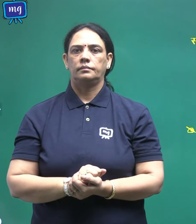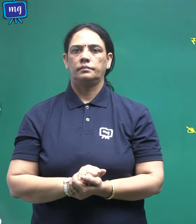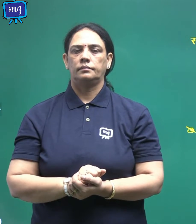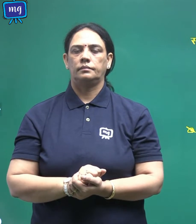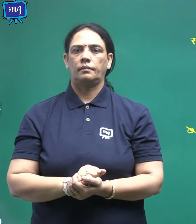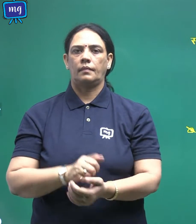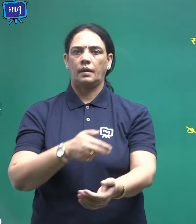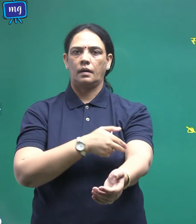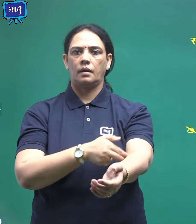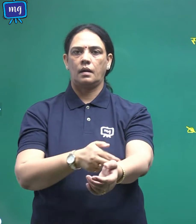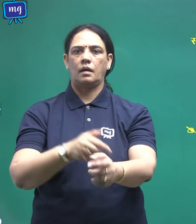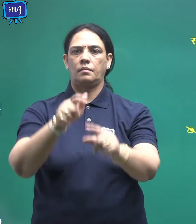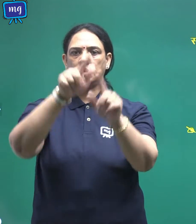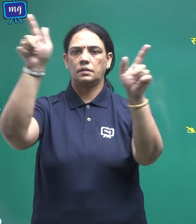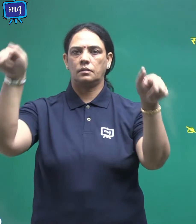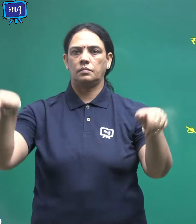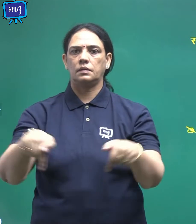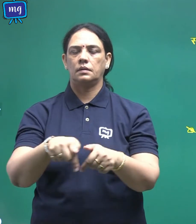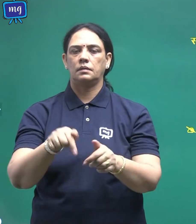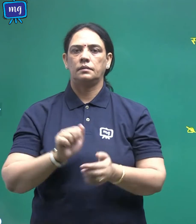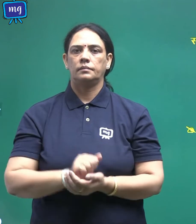समलंब चतुर्भुज